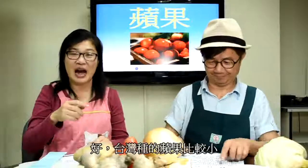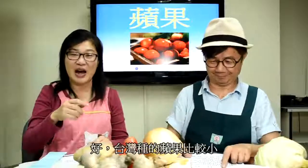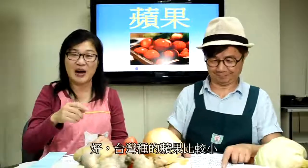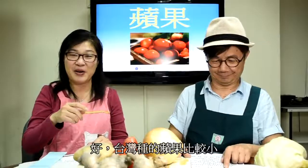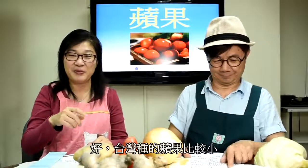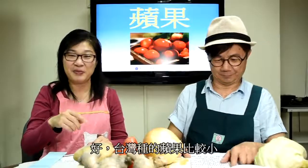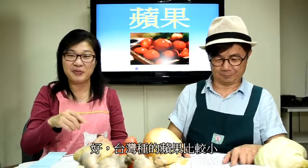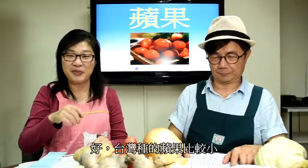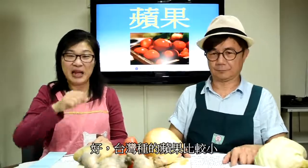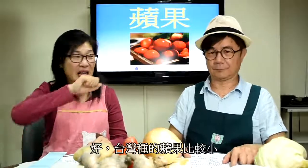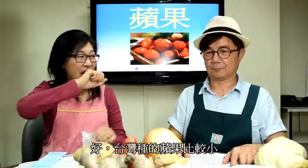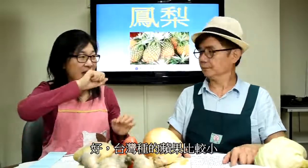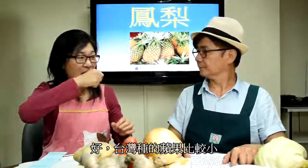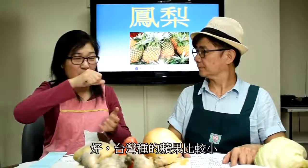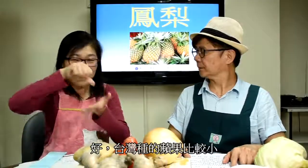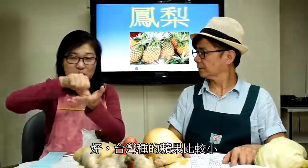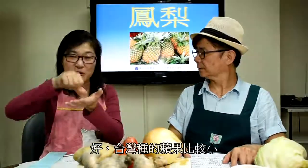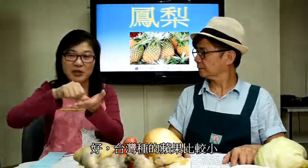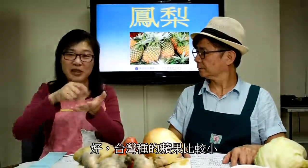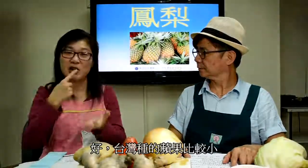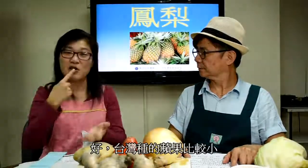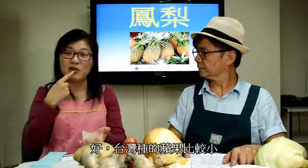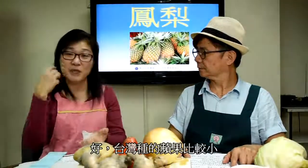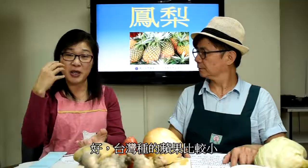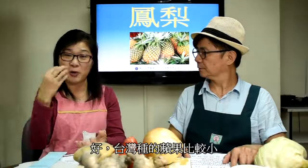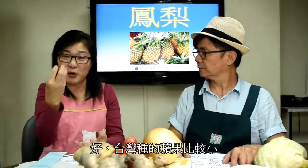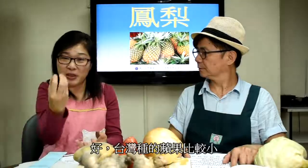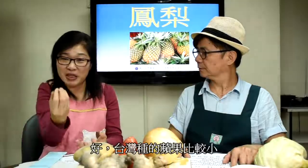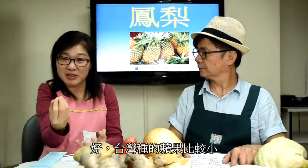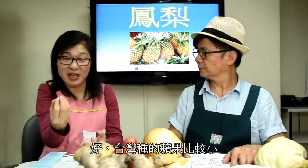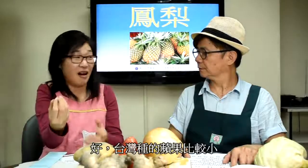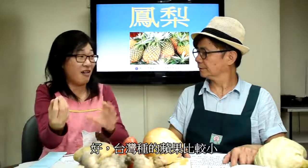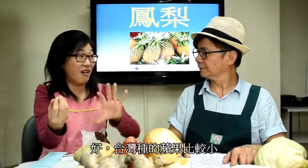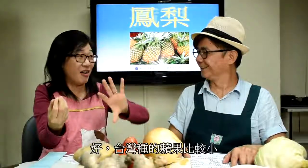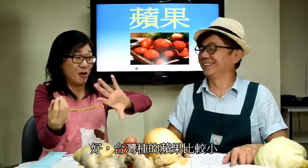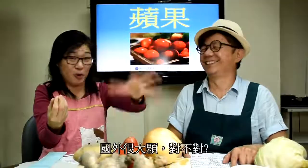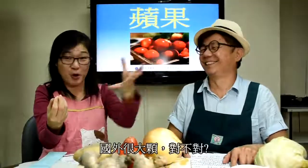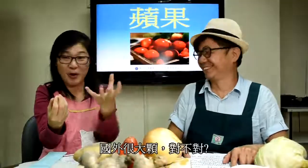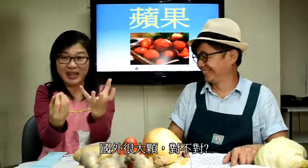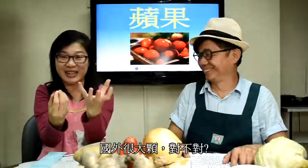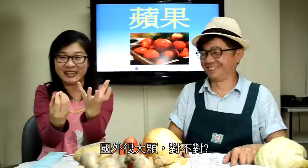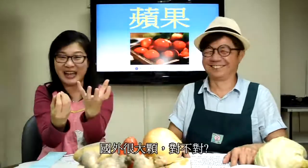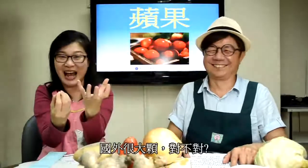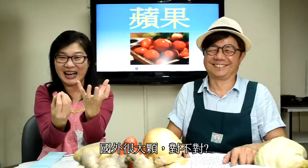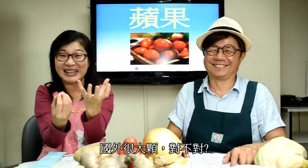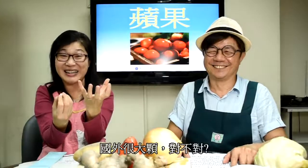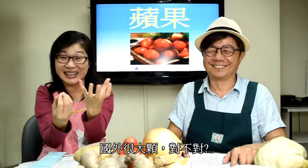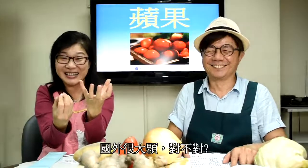好，台湾种的苹果比较小，国外的大颗，对